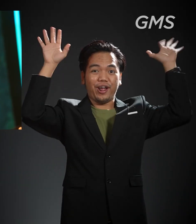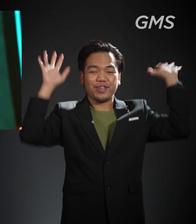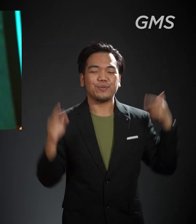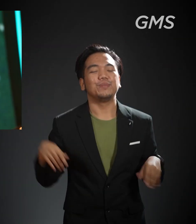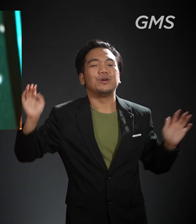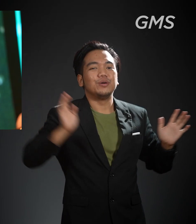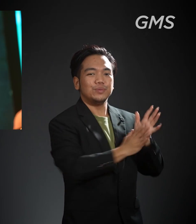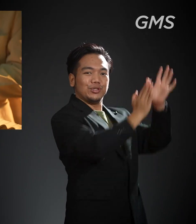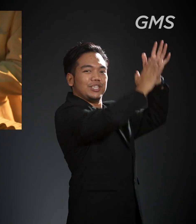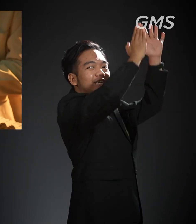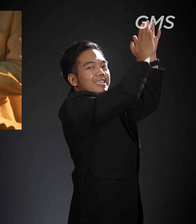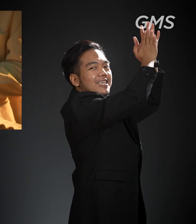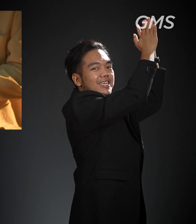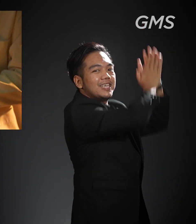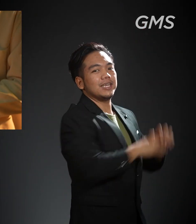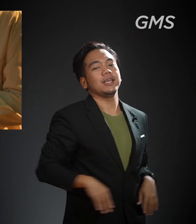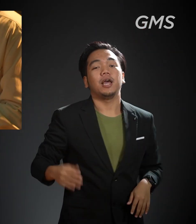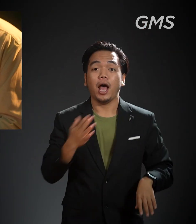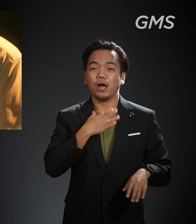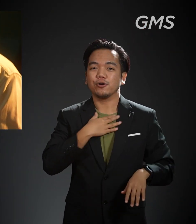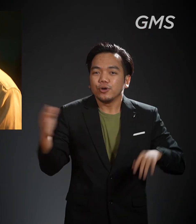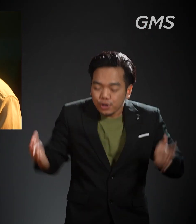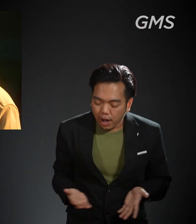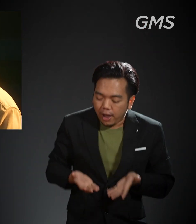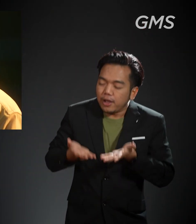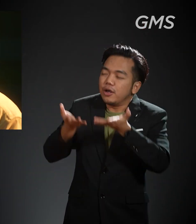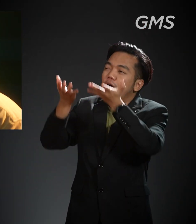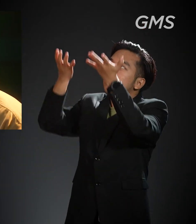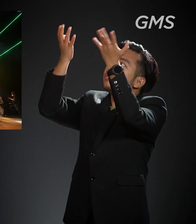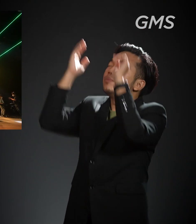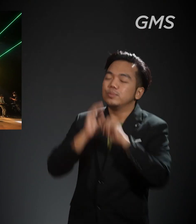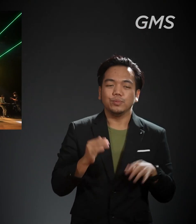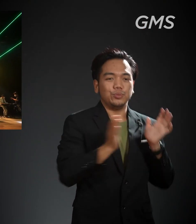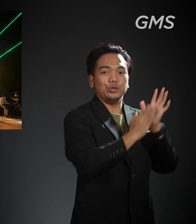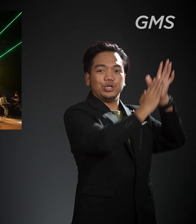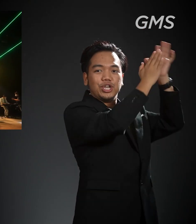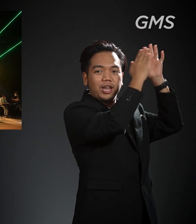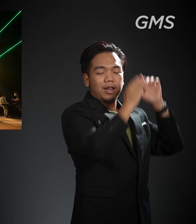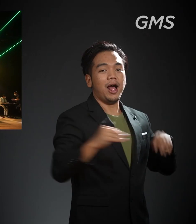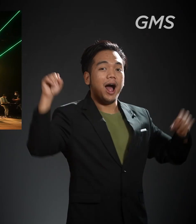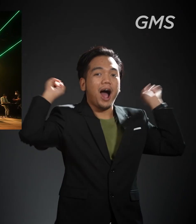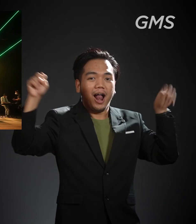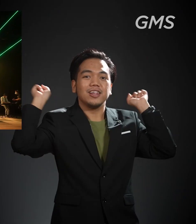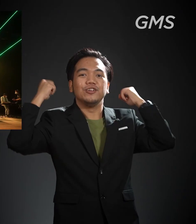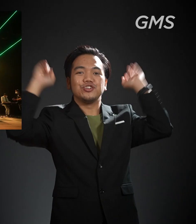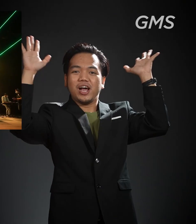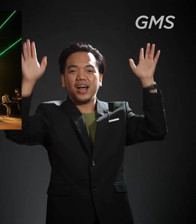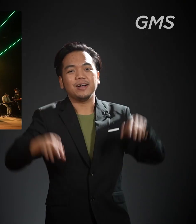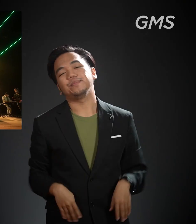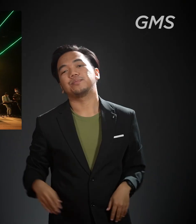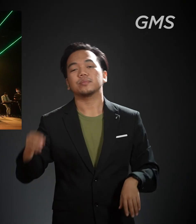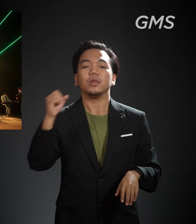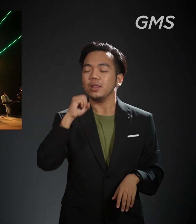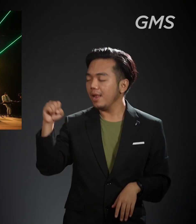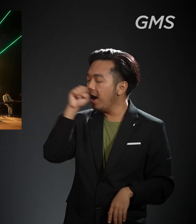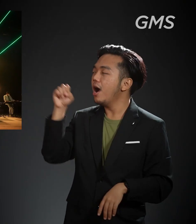sorak-sorai memuji, ku naikkan pujian haleluya,